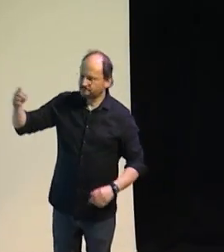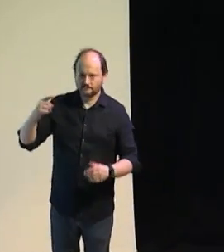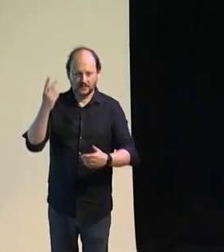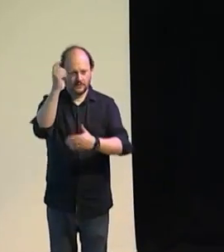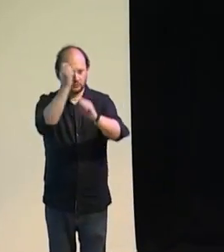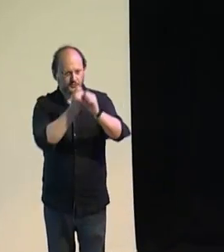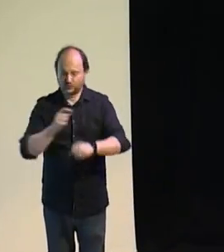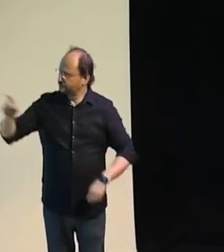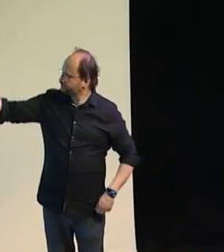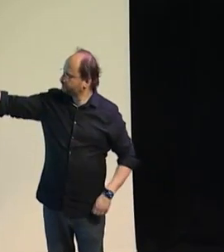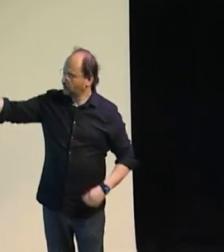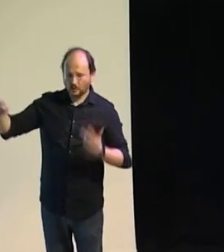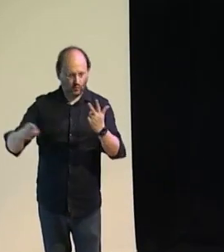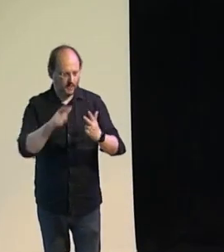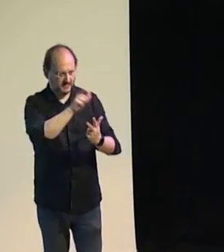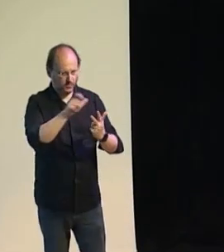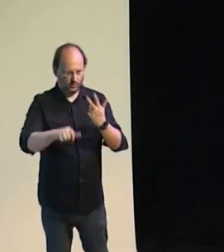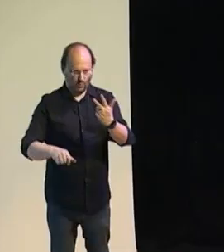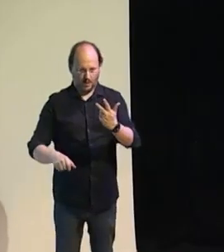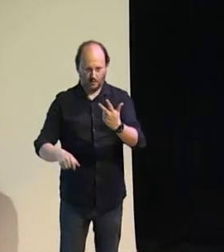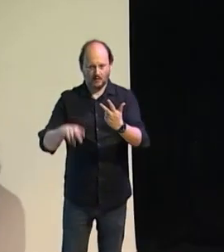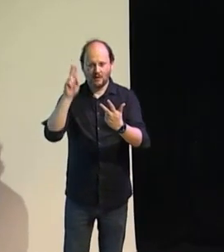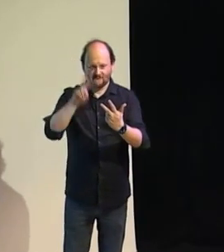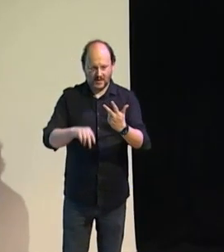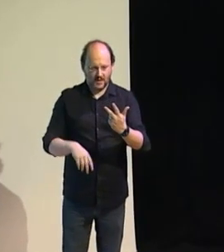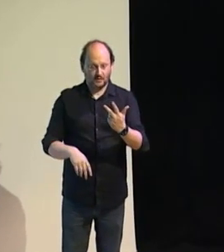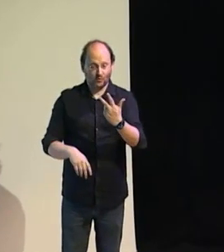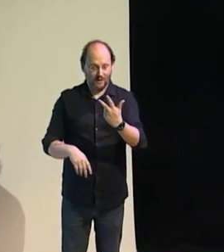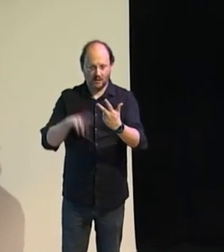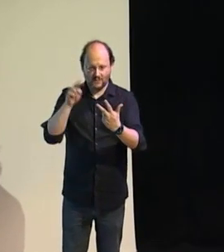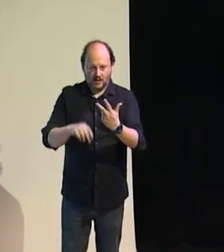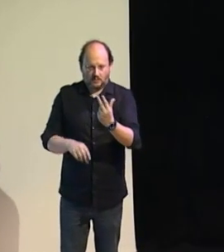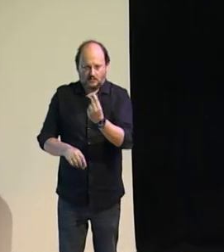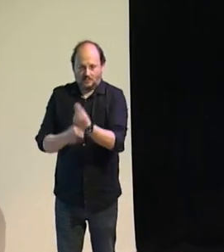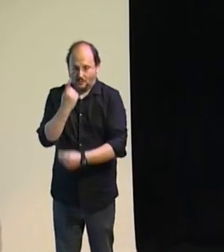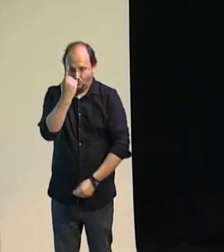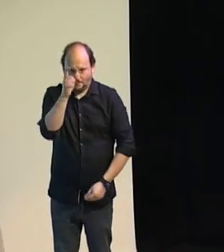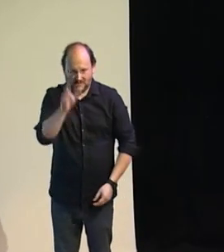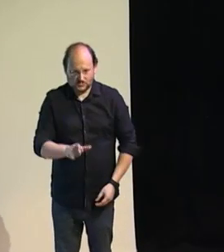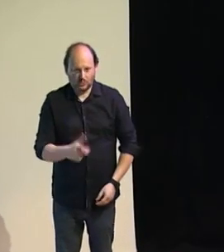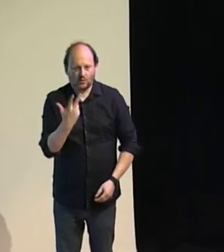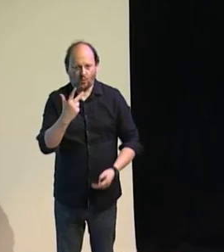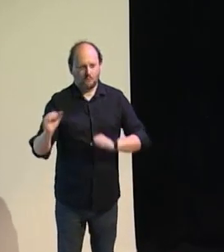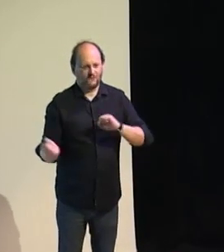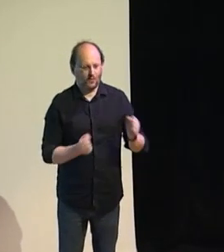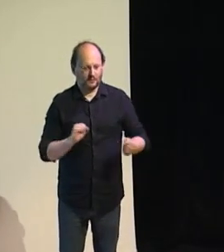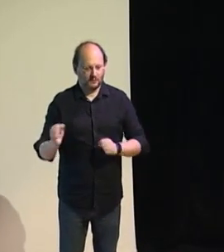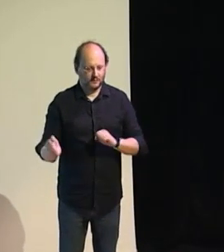Regardez bien, sur la gauche de la diapositive, la sculpture, vous voyez 3 personnages. Et en fait, ils ne représentent qu'une seule et